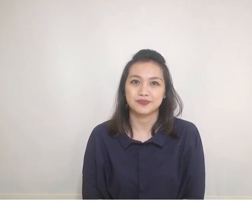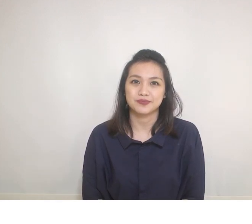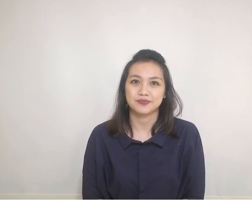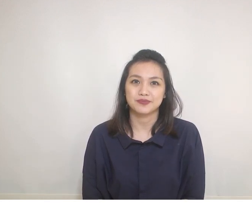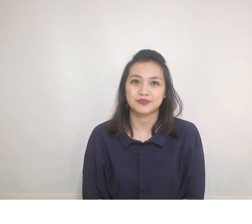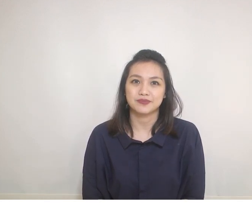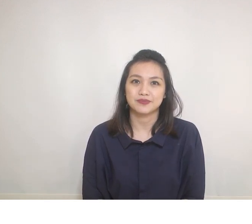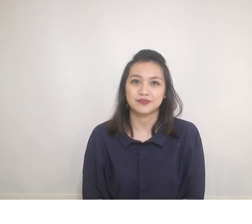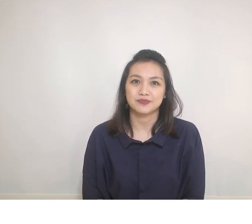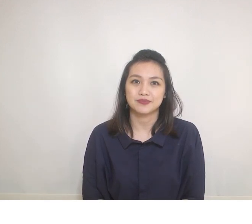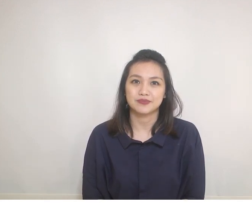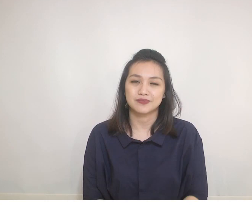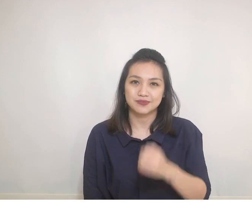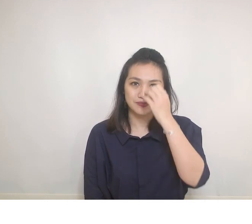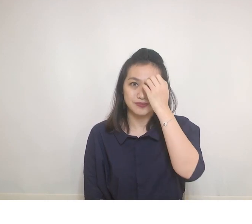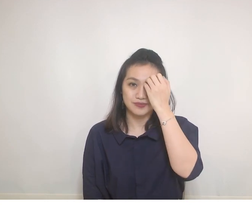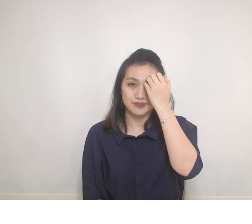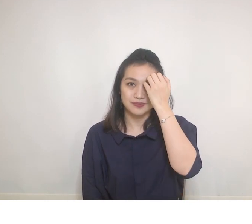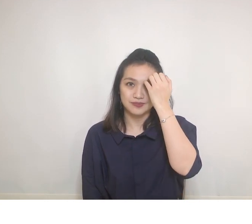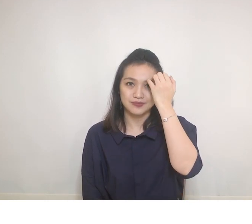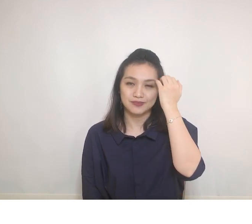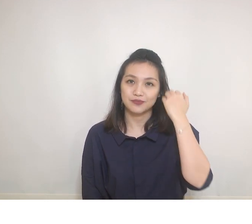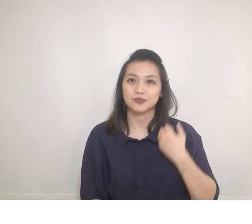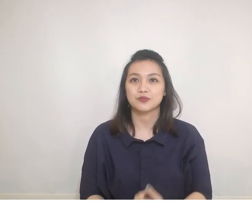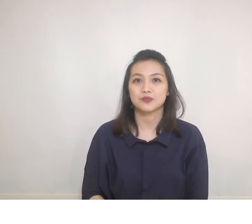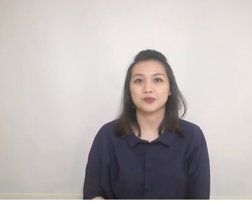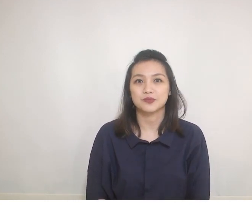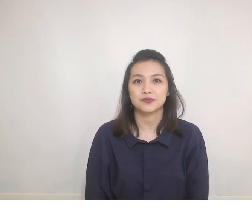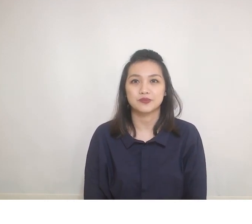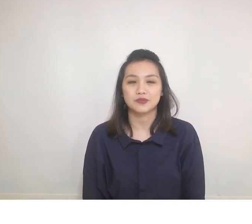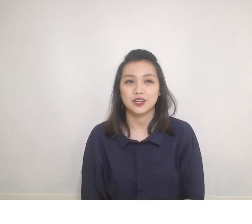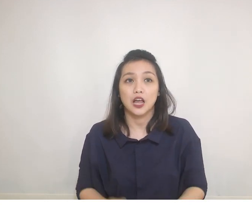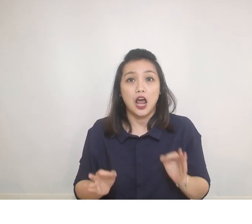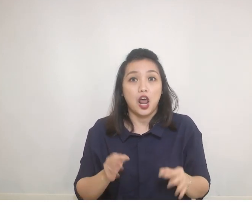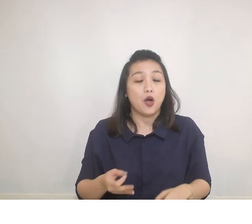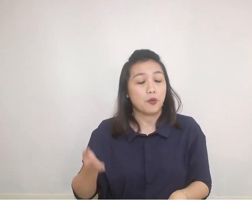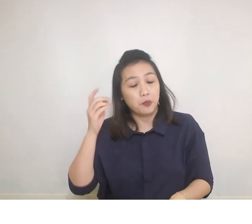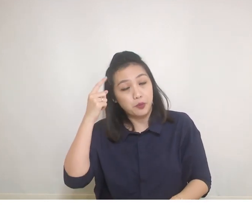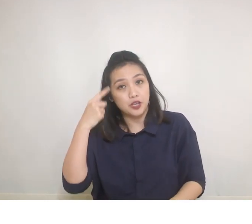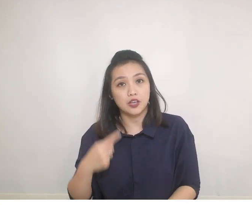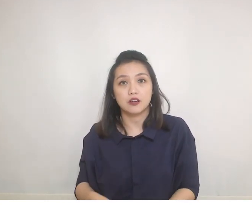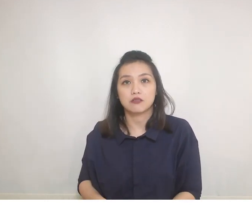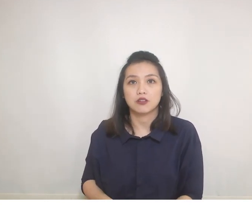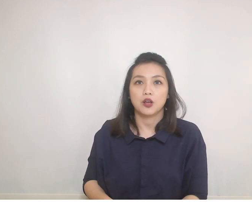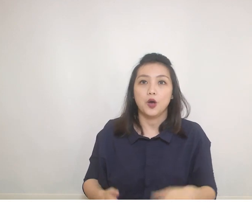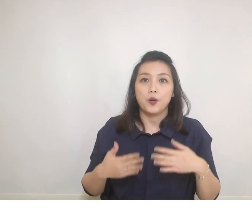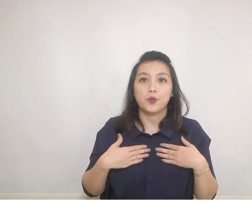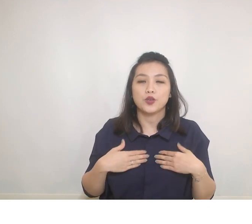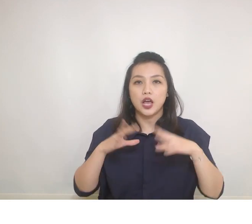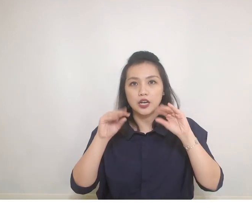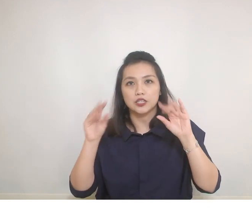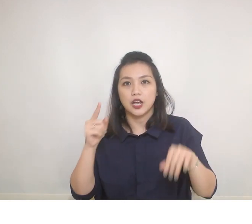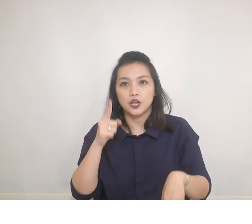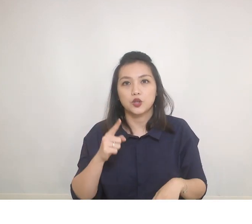pokoknya untuk utamakan kerjaan saya. Saya enggak mau kehilangan. Sampai sakit pun tetap di sana. Wow. Ya. Berarti ini dulu